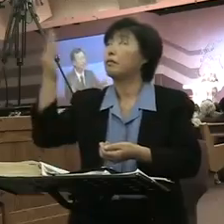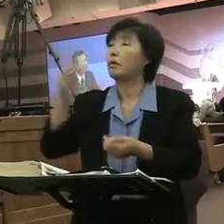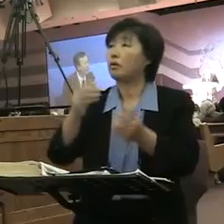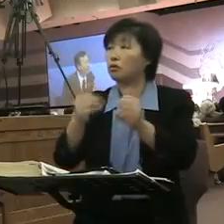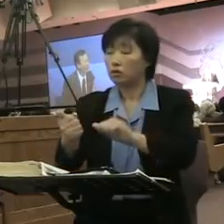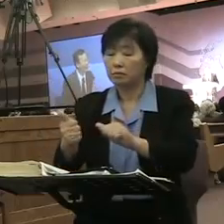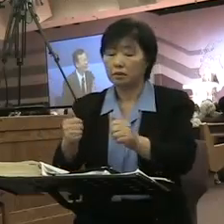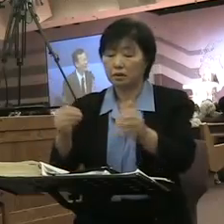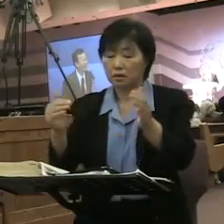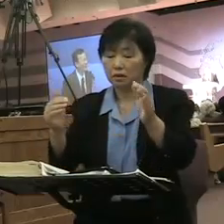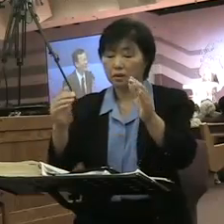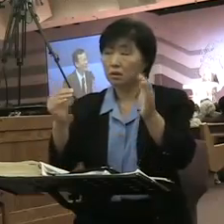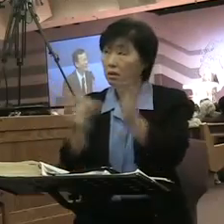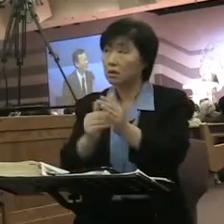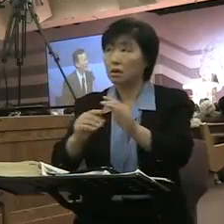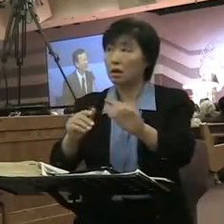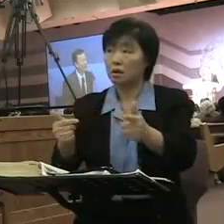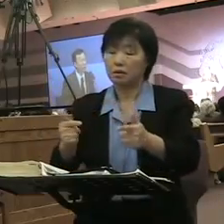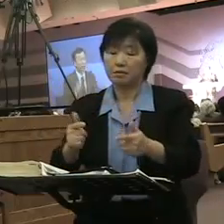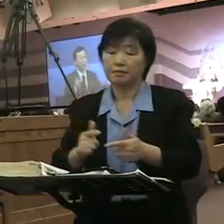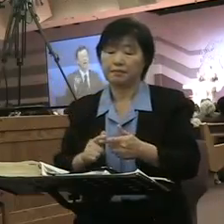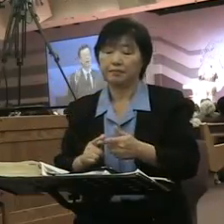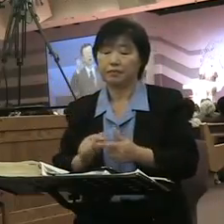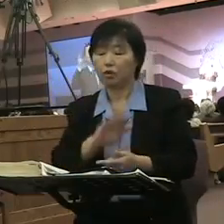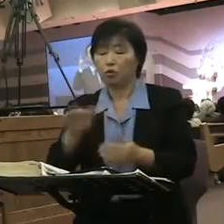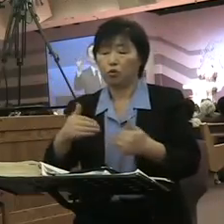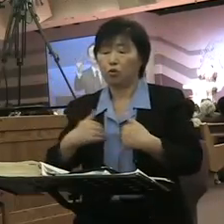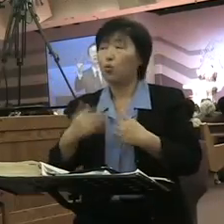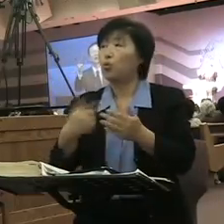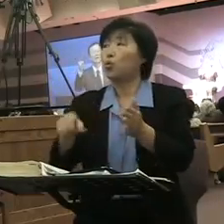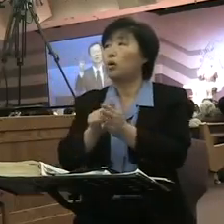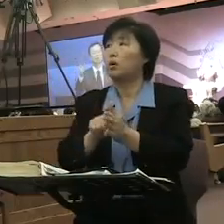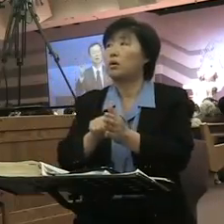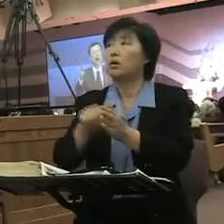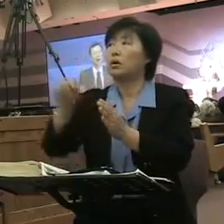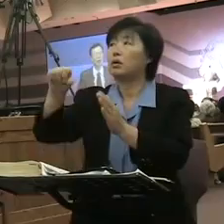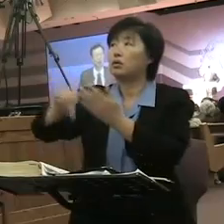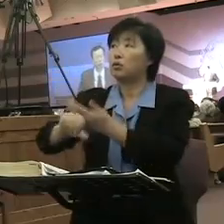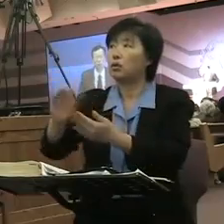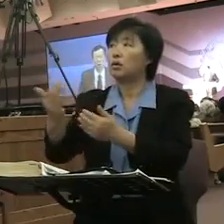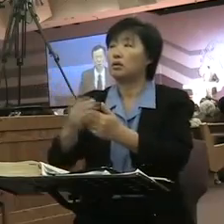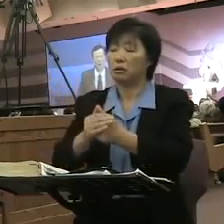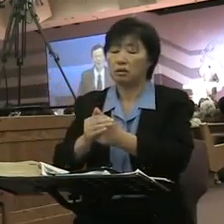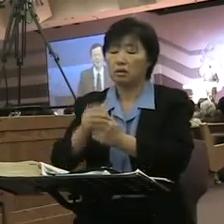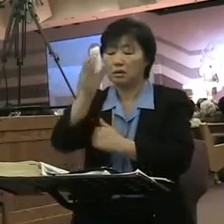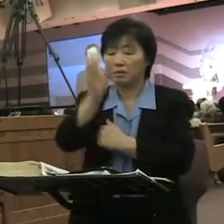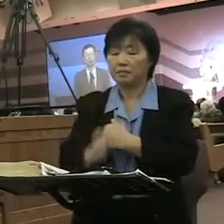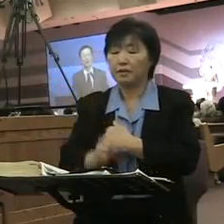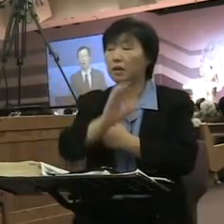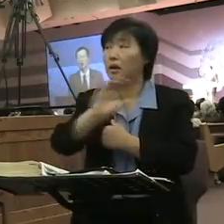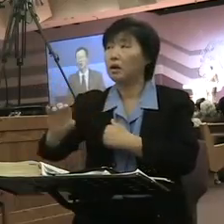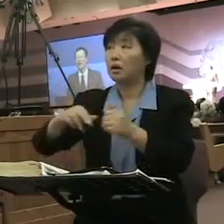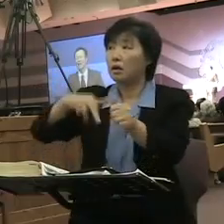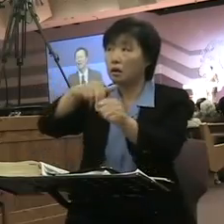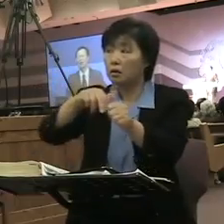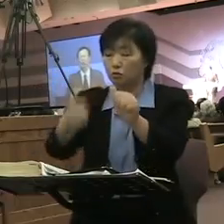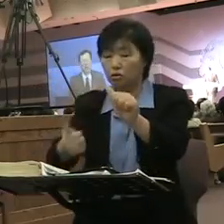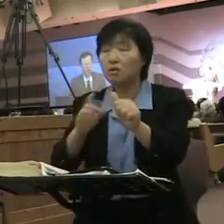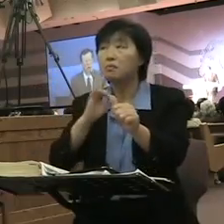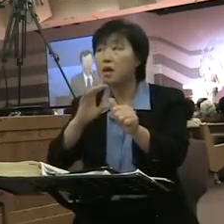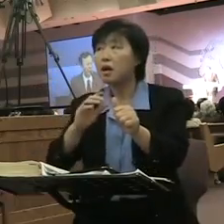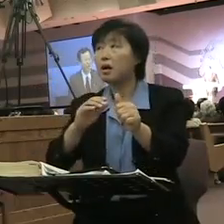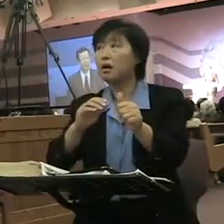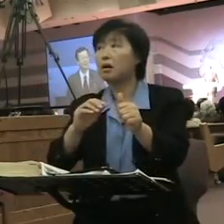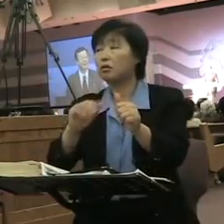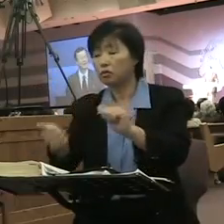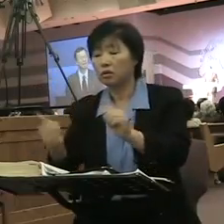죽으심이 끝이 아니라는 거예요. 그는 우리를 위하여 저주가 되어서 십자가에 달려 죽으셨지만 죽은 데서 끝나는 게 아니고